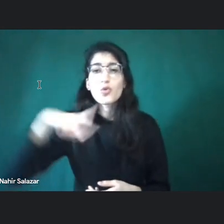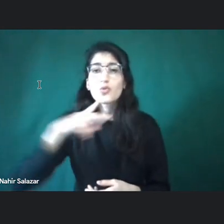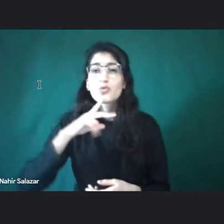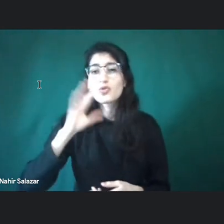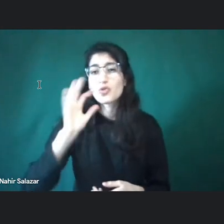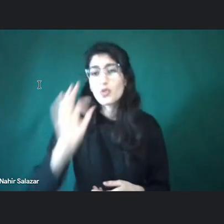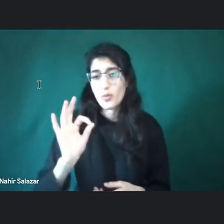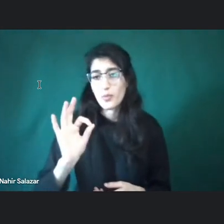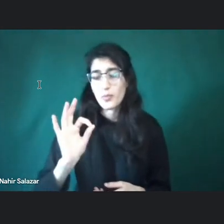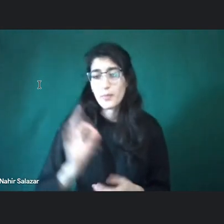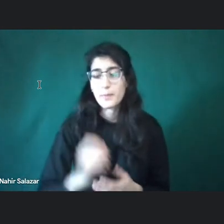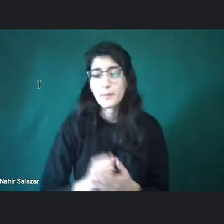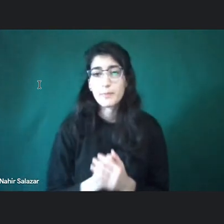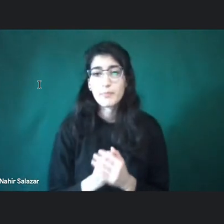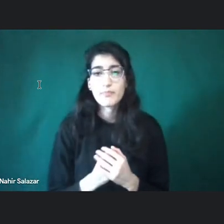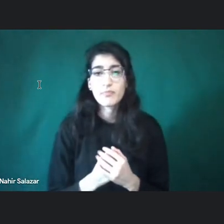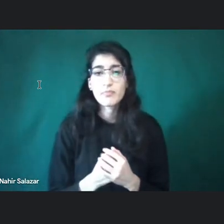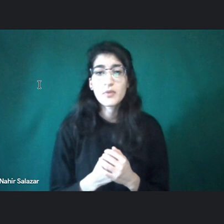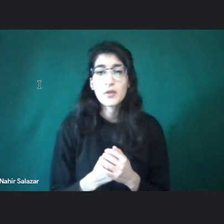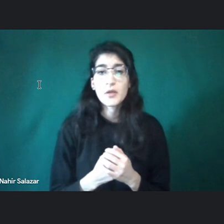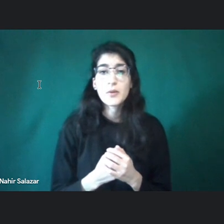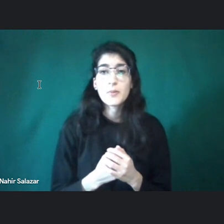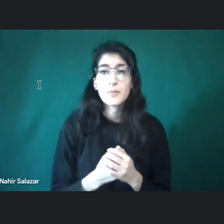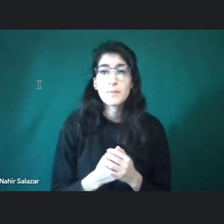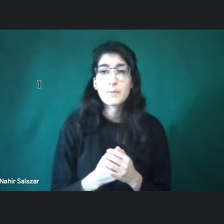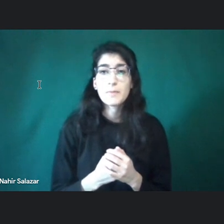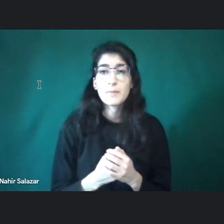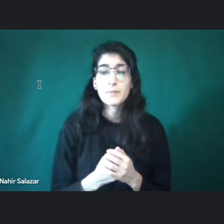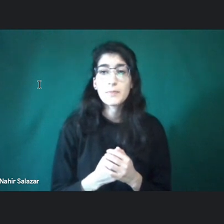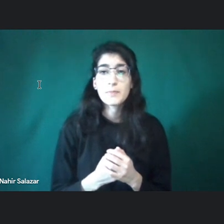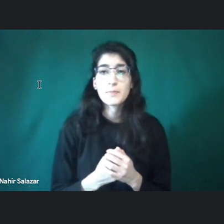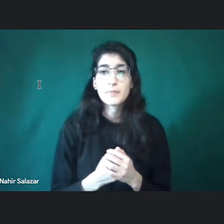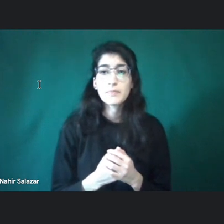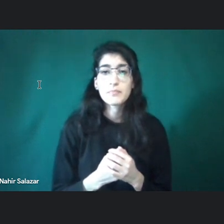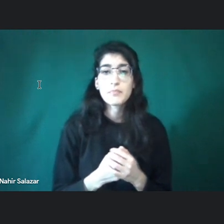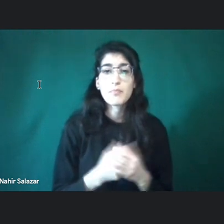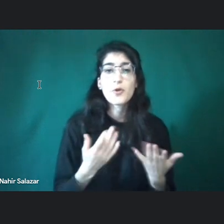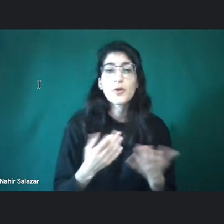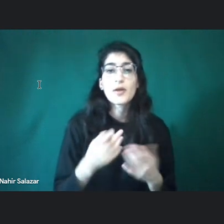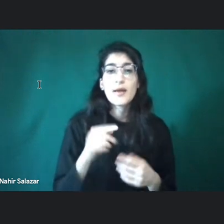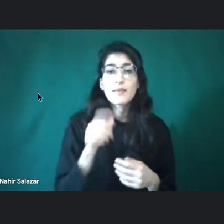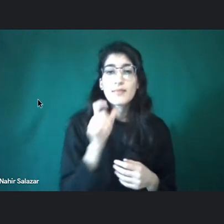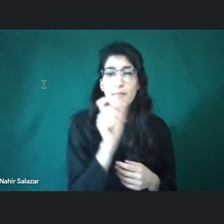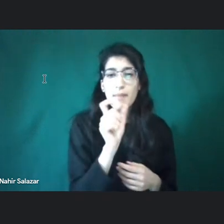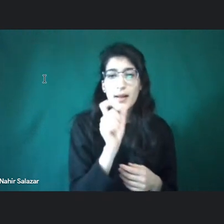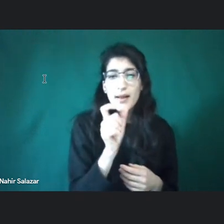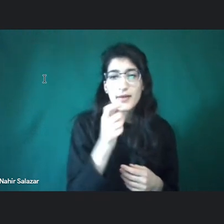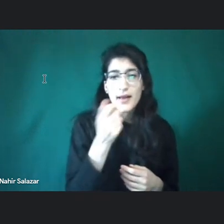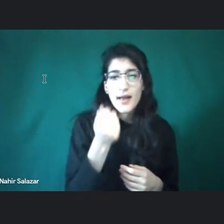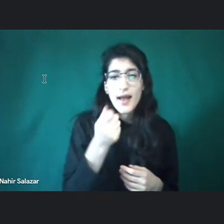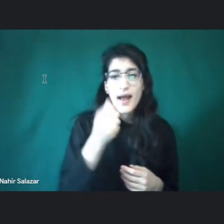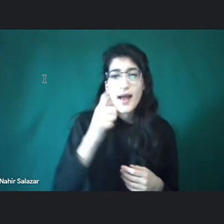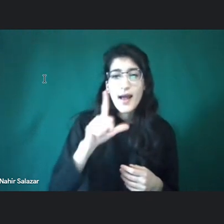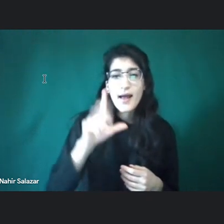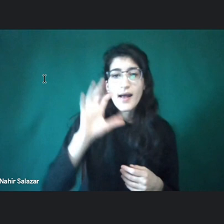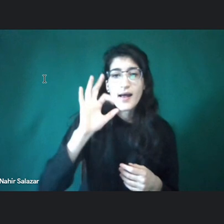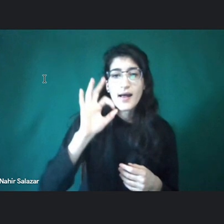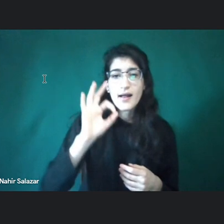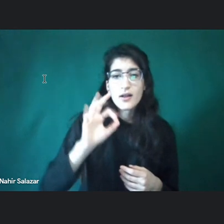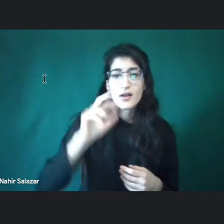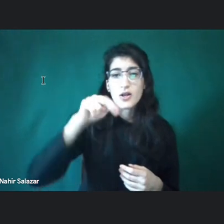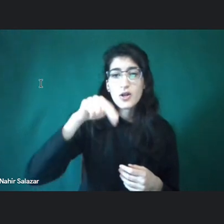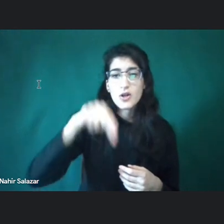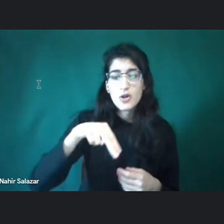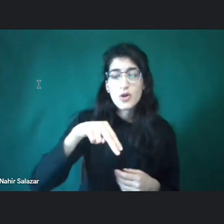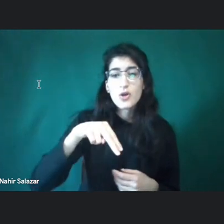Porque along es solo, ¿o no? No, solo es con A-L-O-N-E. Eso es